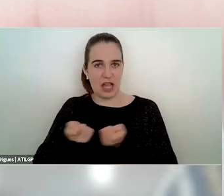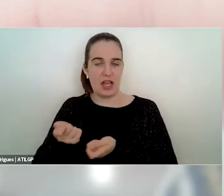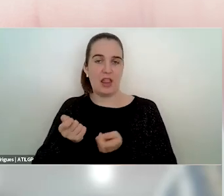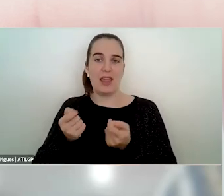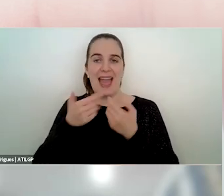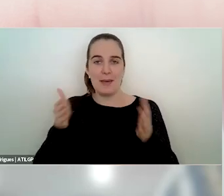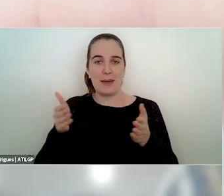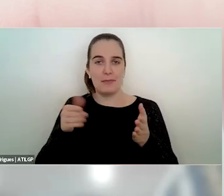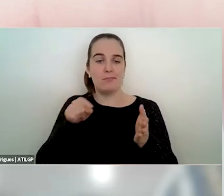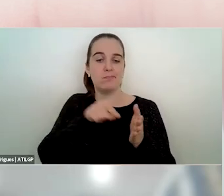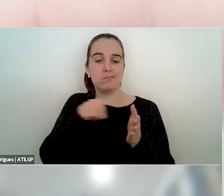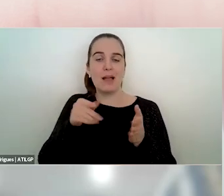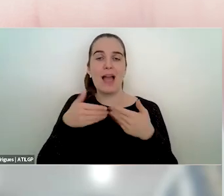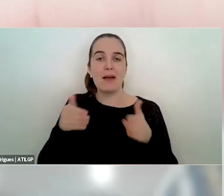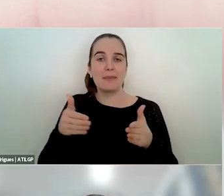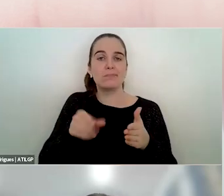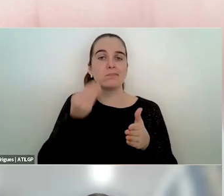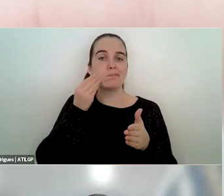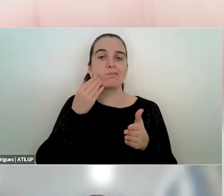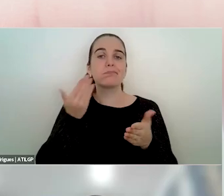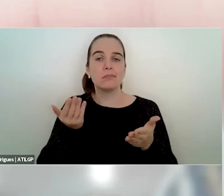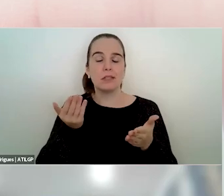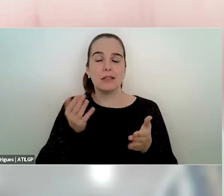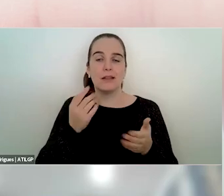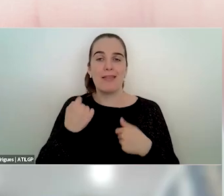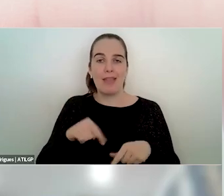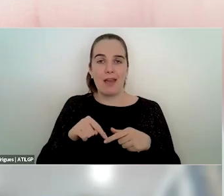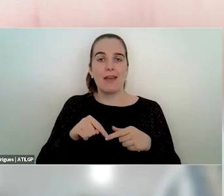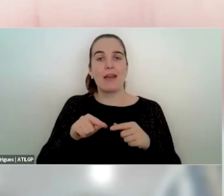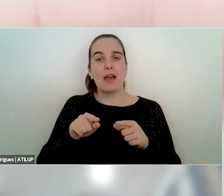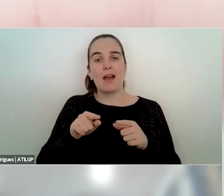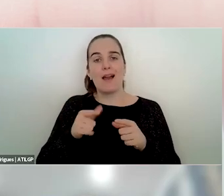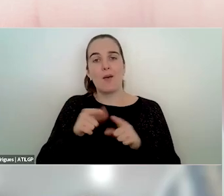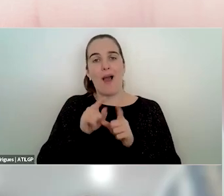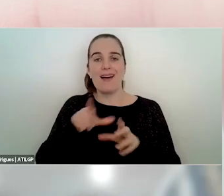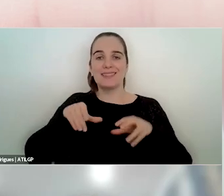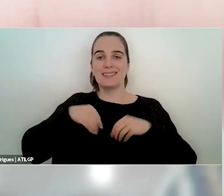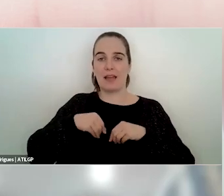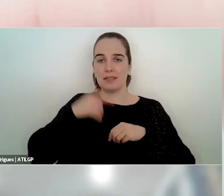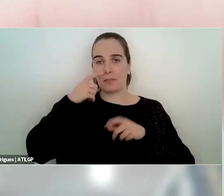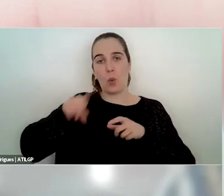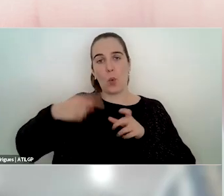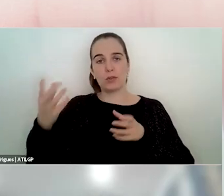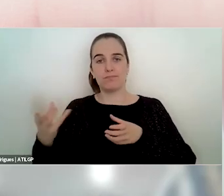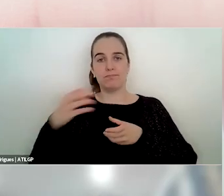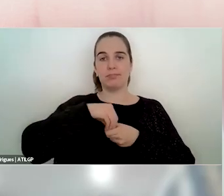aberta, presume também aqui a abertura à participação dos cidadãos.